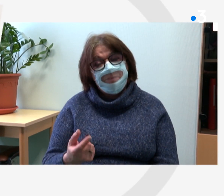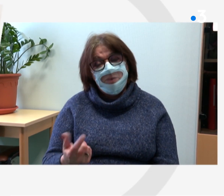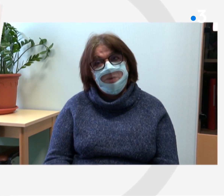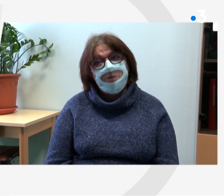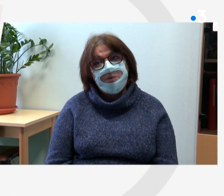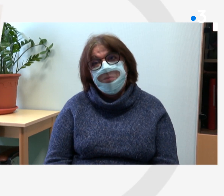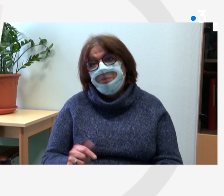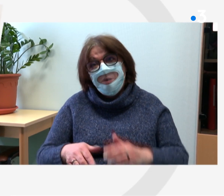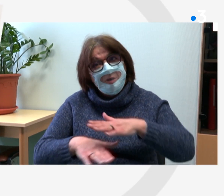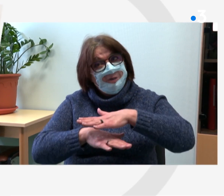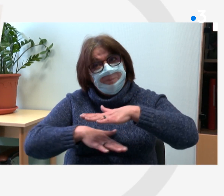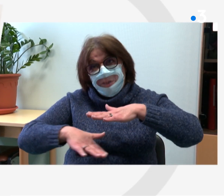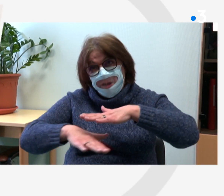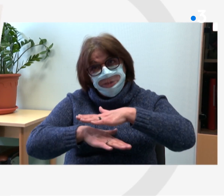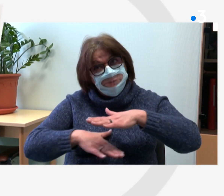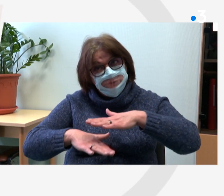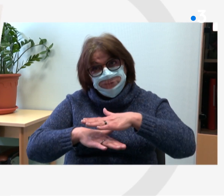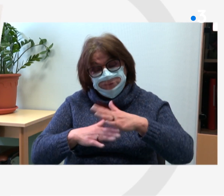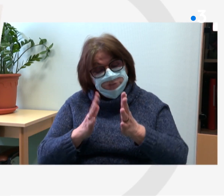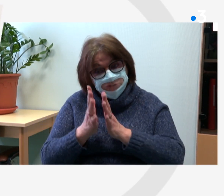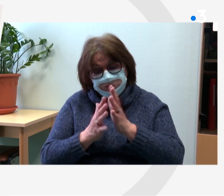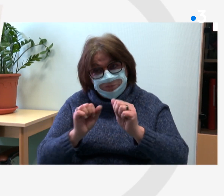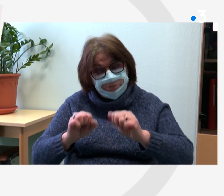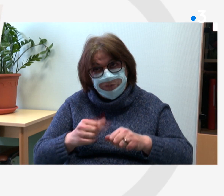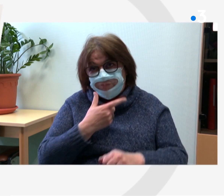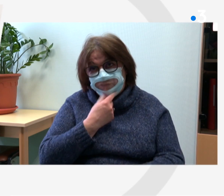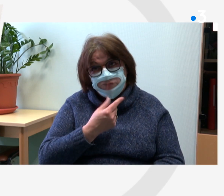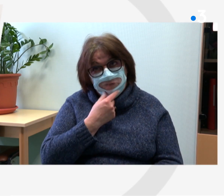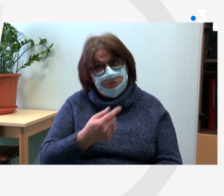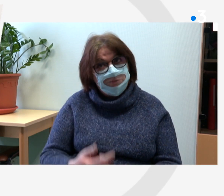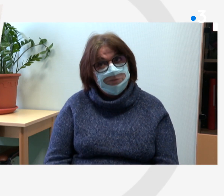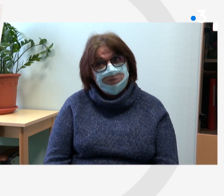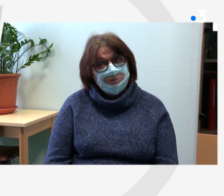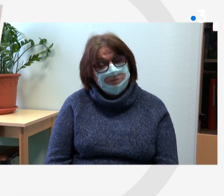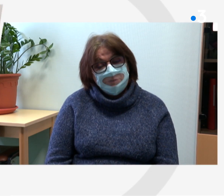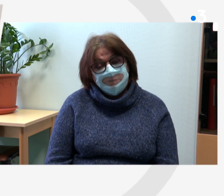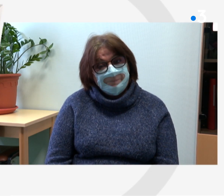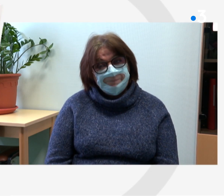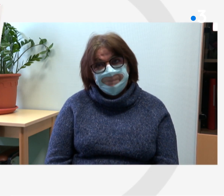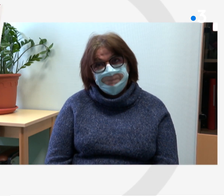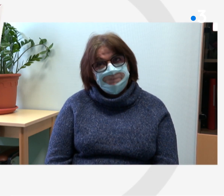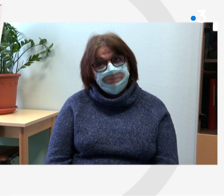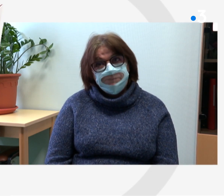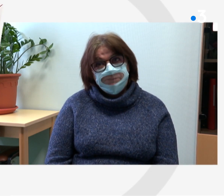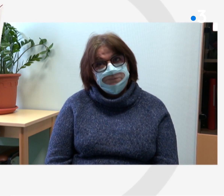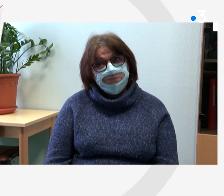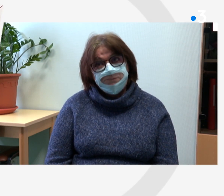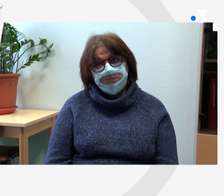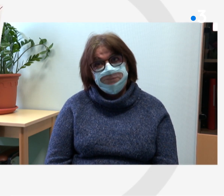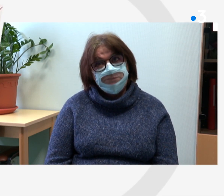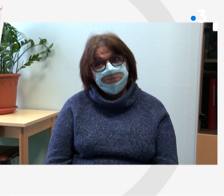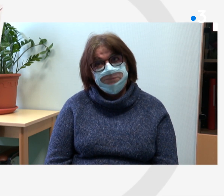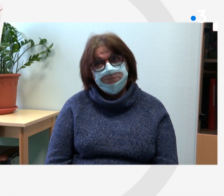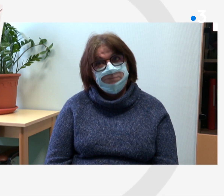plusieurs médecins, infirmiers qui sachent la base de la langue des signes pour que les communications soient plus